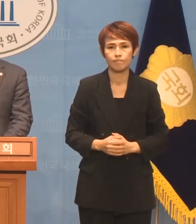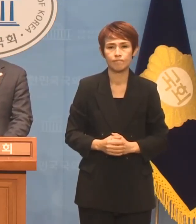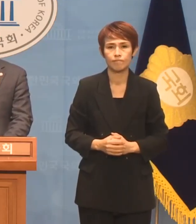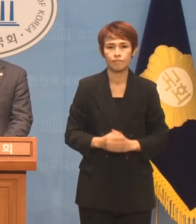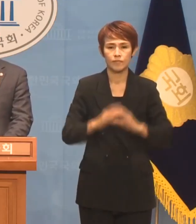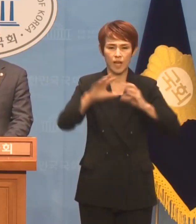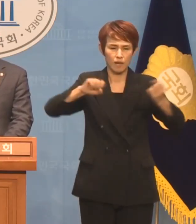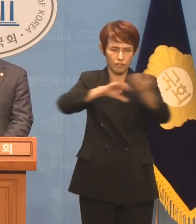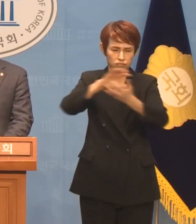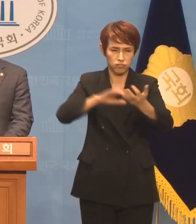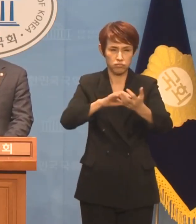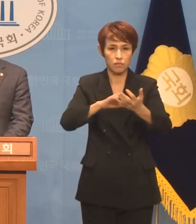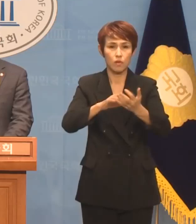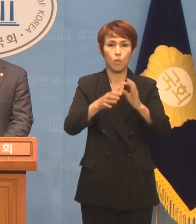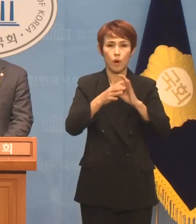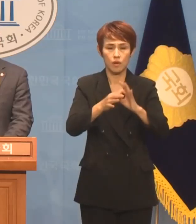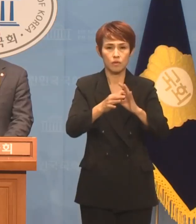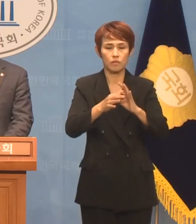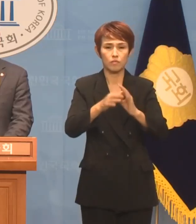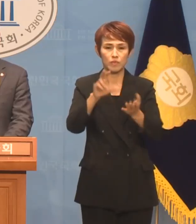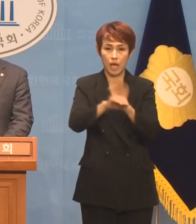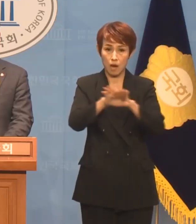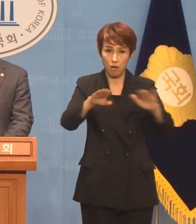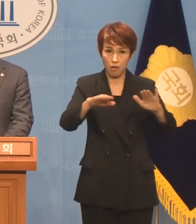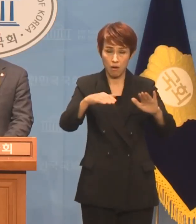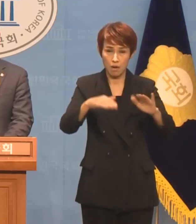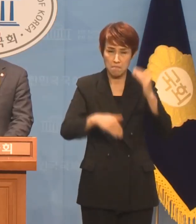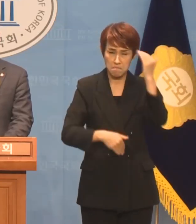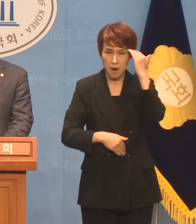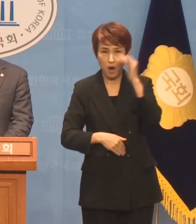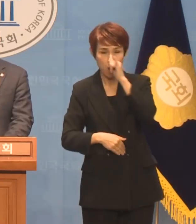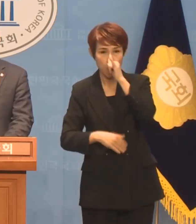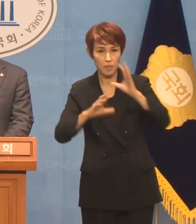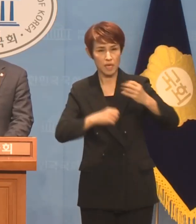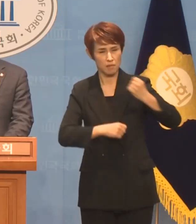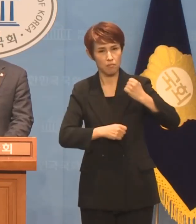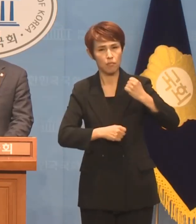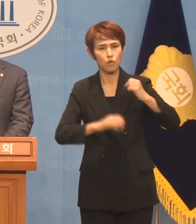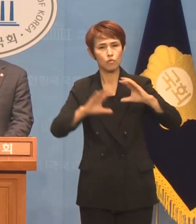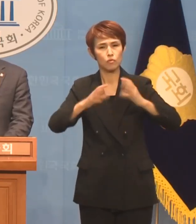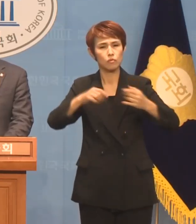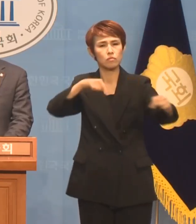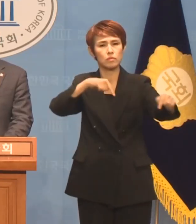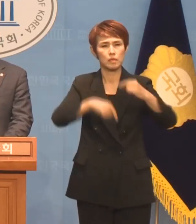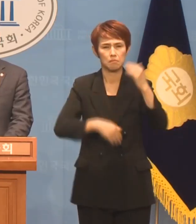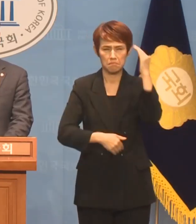내란 종식을 방해하고 있는 국민의힘이 국정마비 운운할 자격이 있습니까?